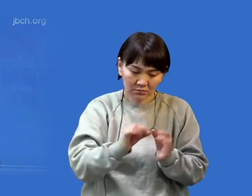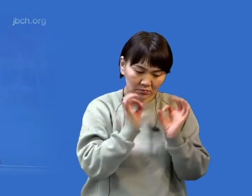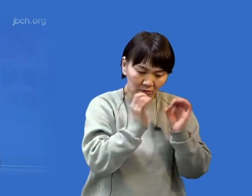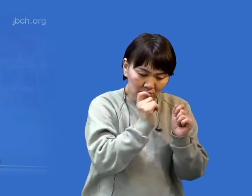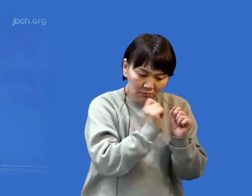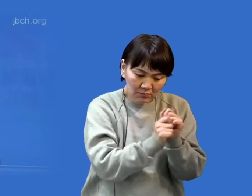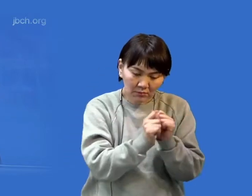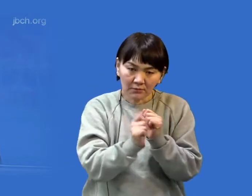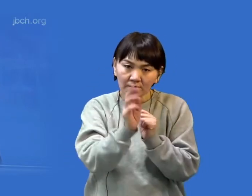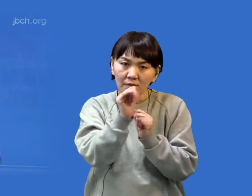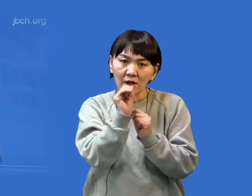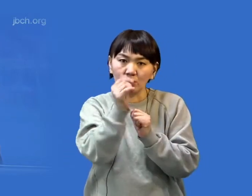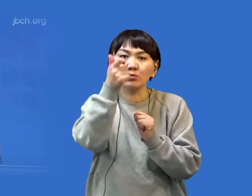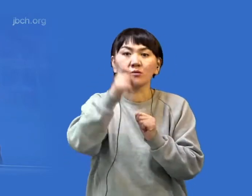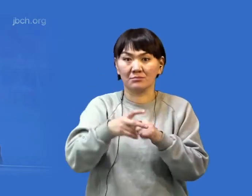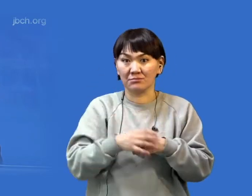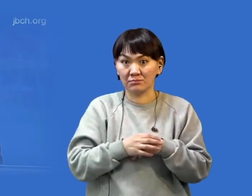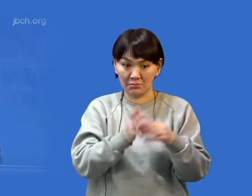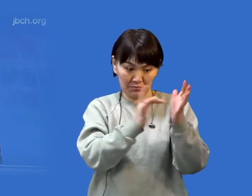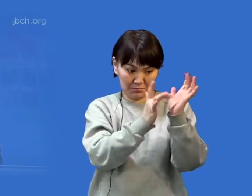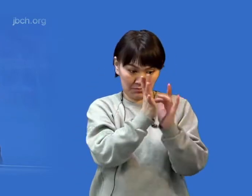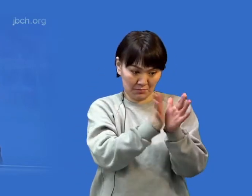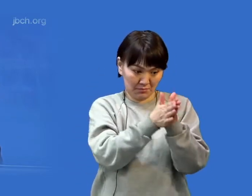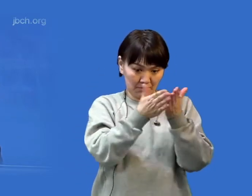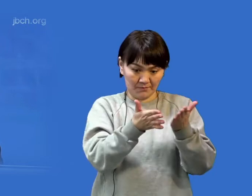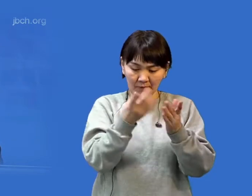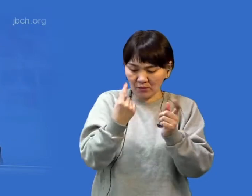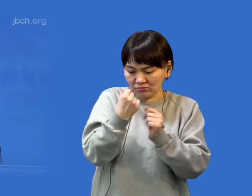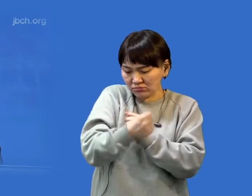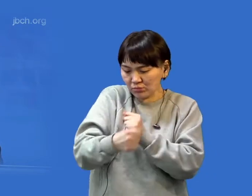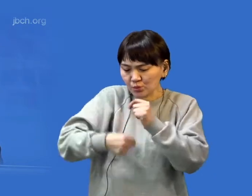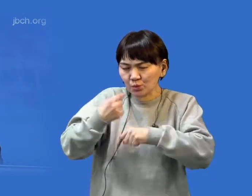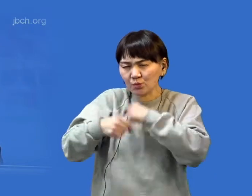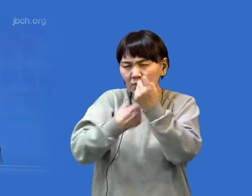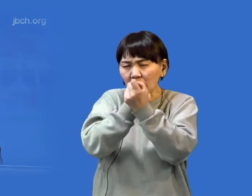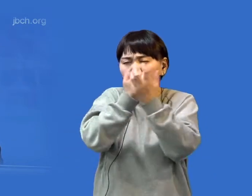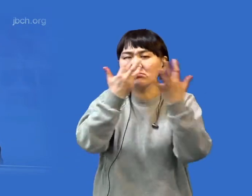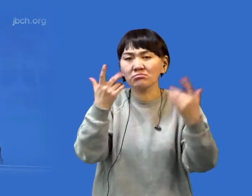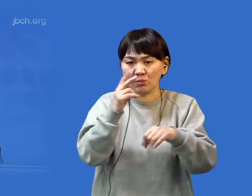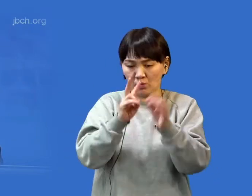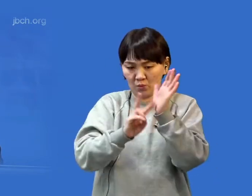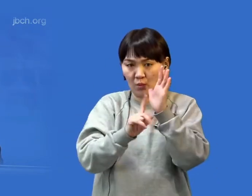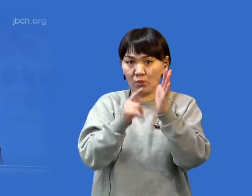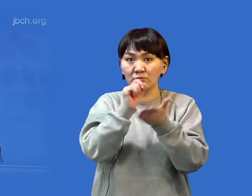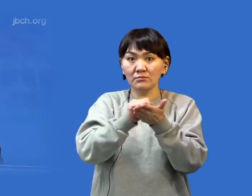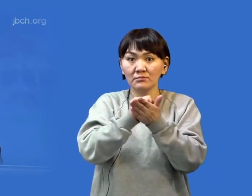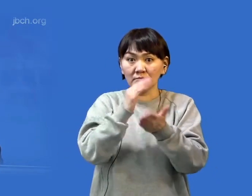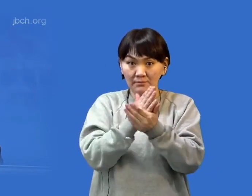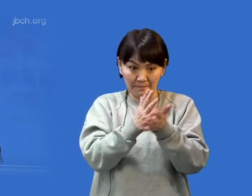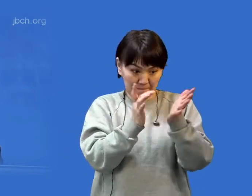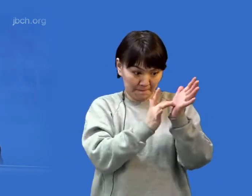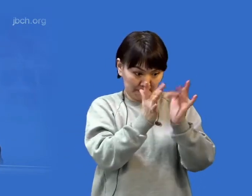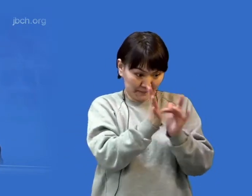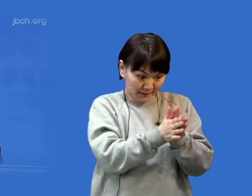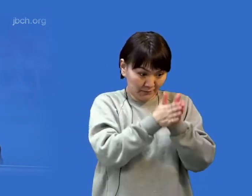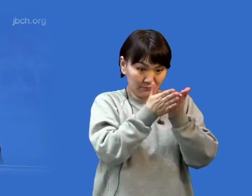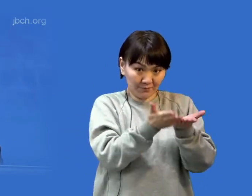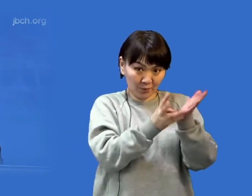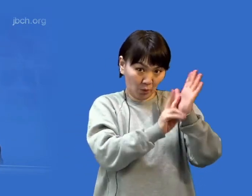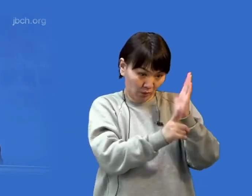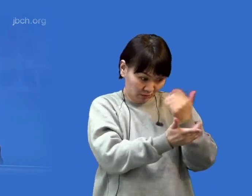Тэгэлэр энэ Библиэлд эд хөрөнгөний талаарх маш олон одоо үгсүүд байдаг. Тэгэлэр Библийн үгийн дагуу энэ эд хөрөнгөө